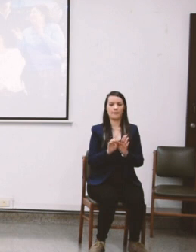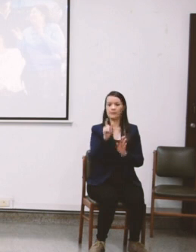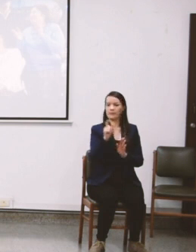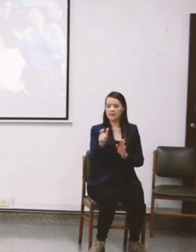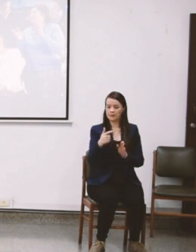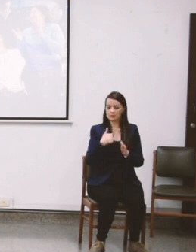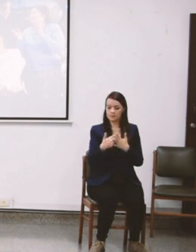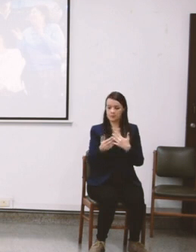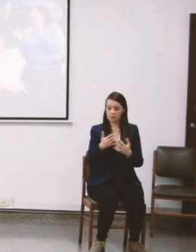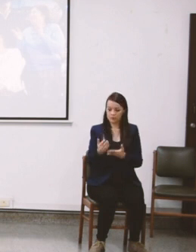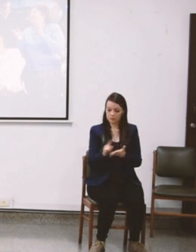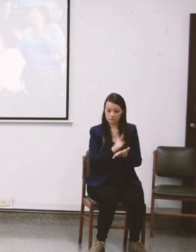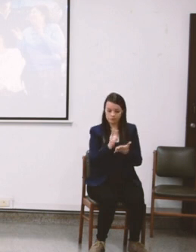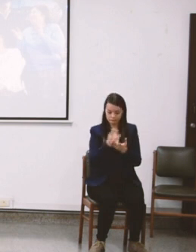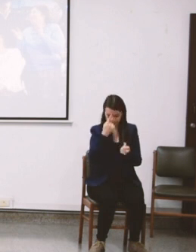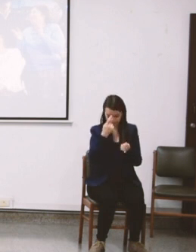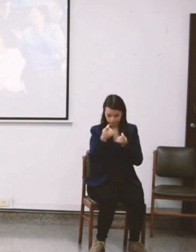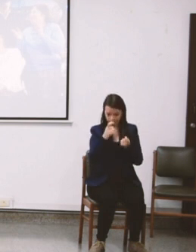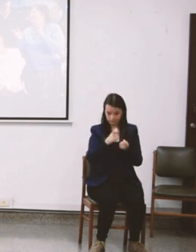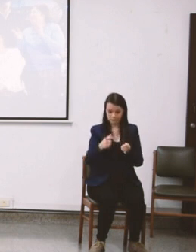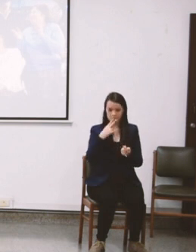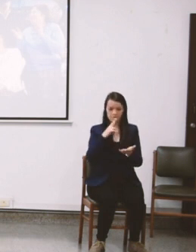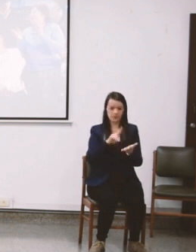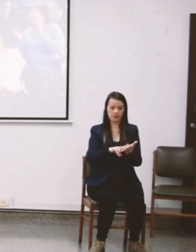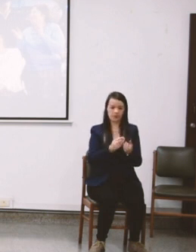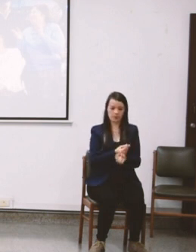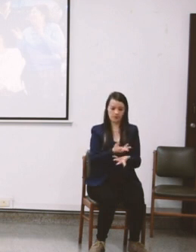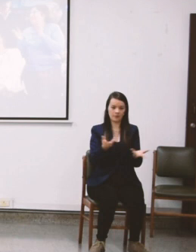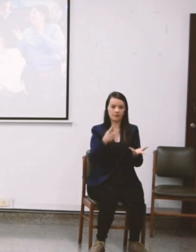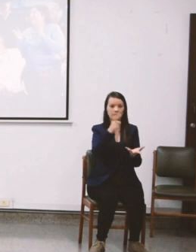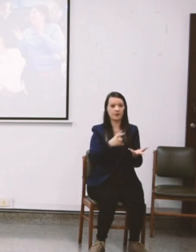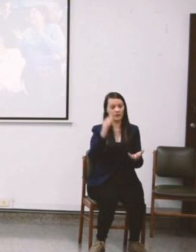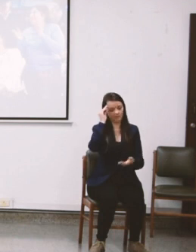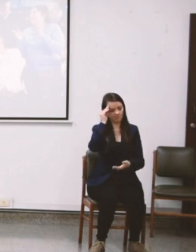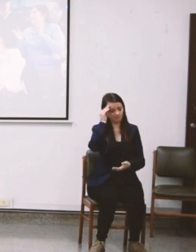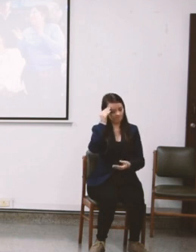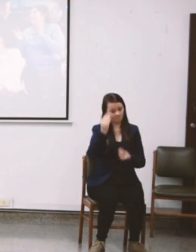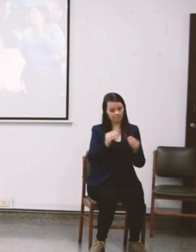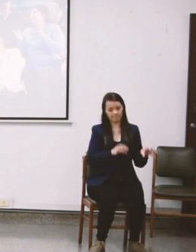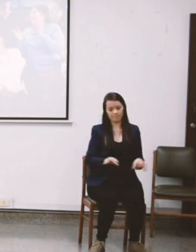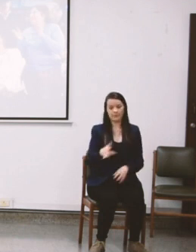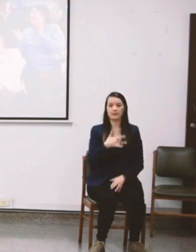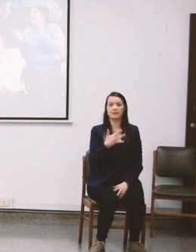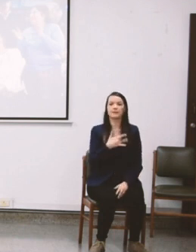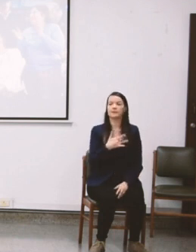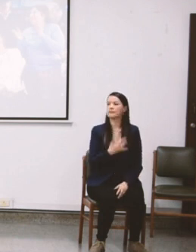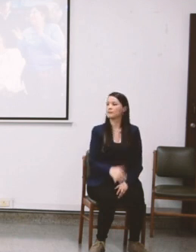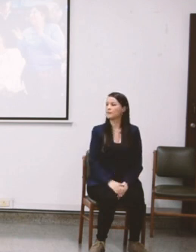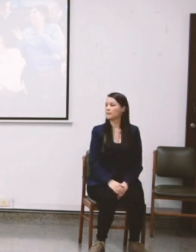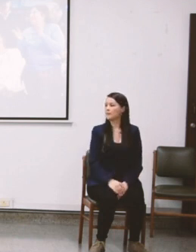manos? Carta abierta a quien quiera pensar, hacer, sentir.